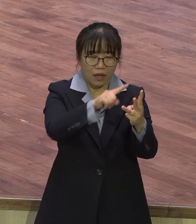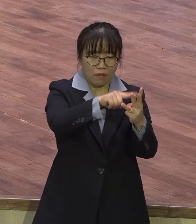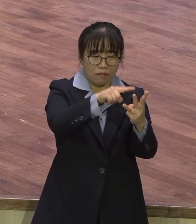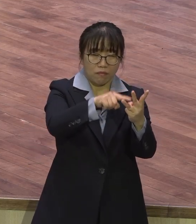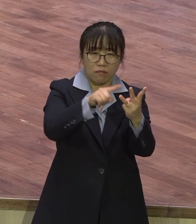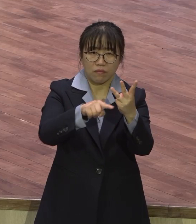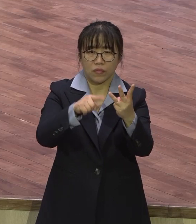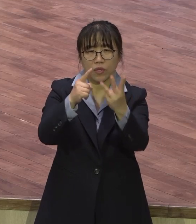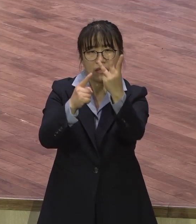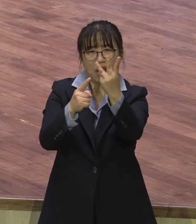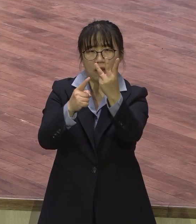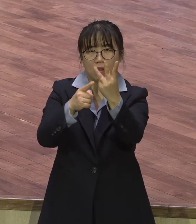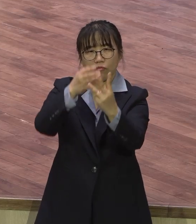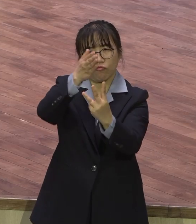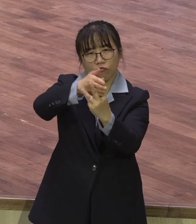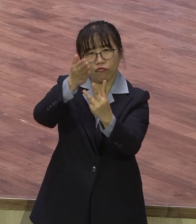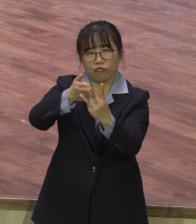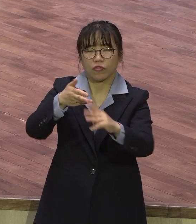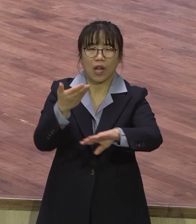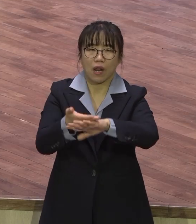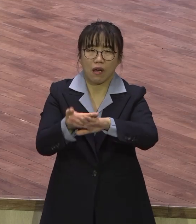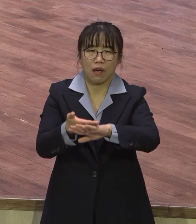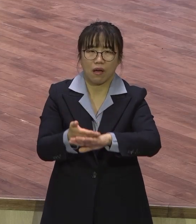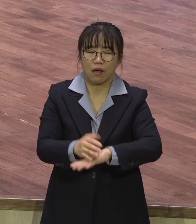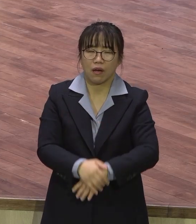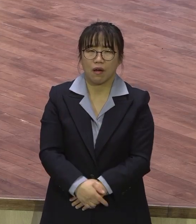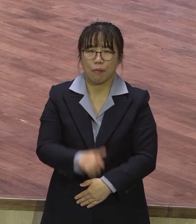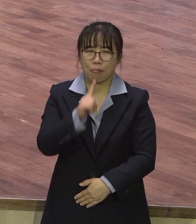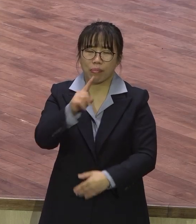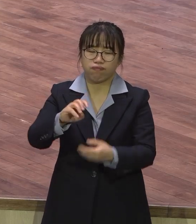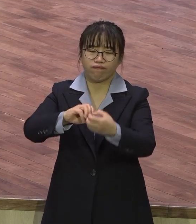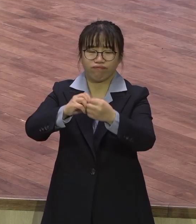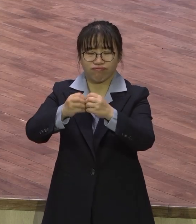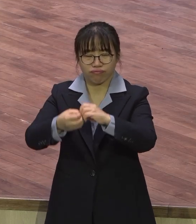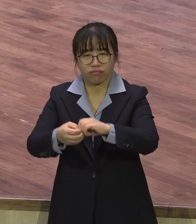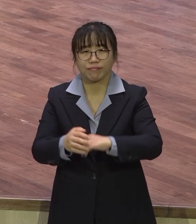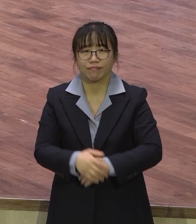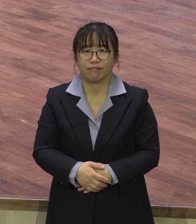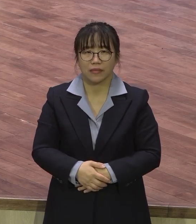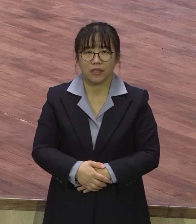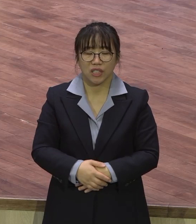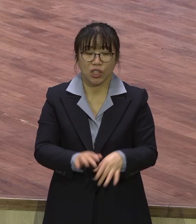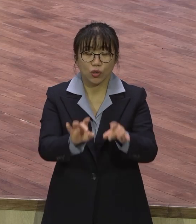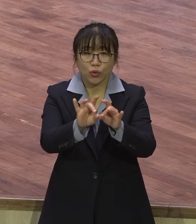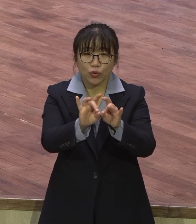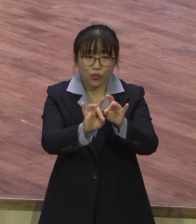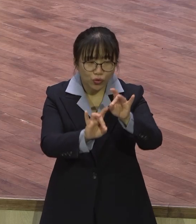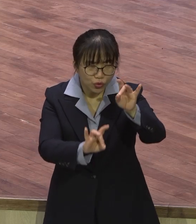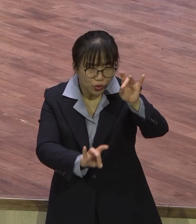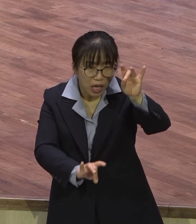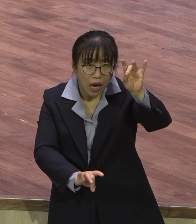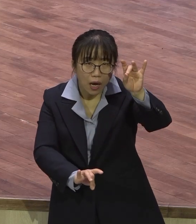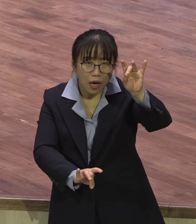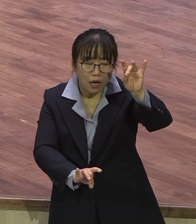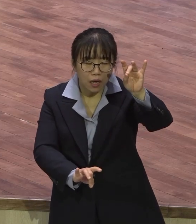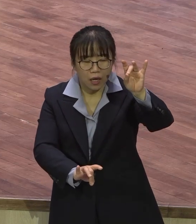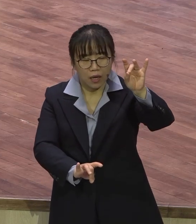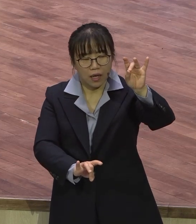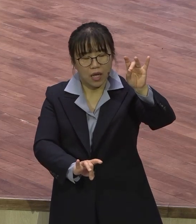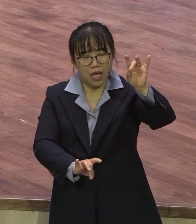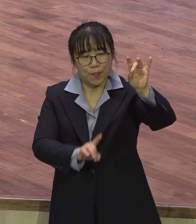우리가 볼 때 정말 억지지요 자신들의 우상 숭배를 교묘하게